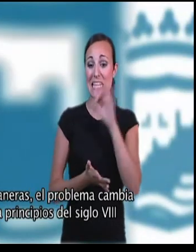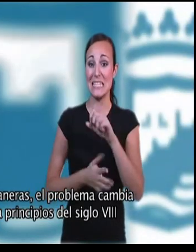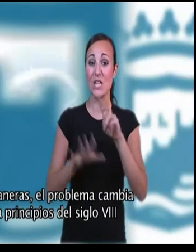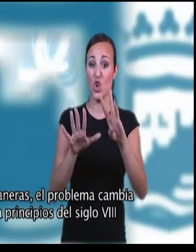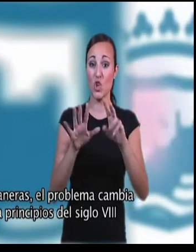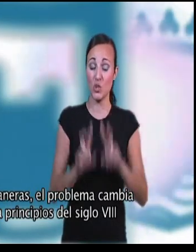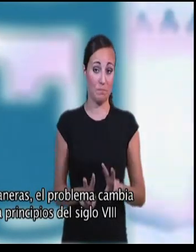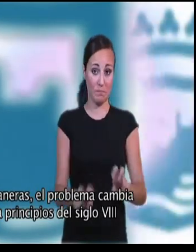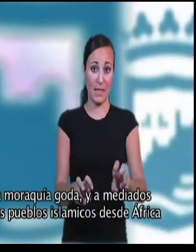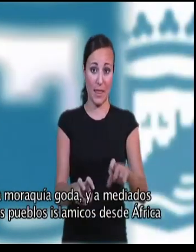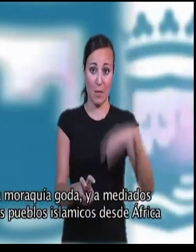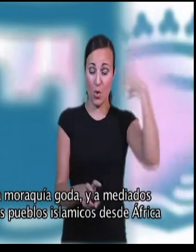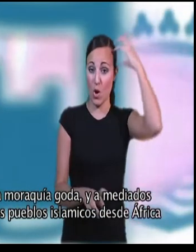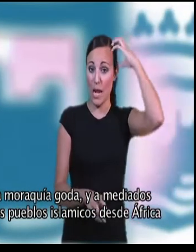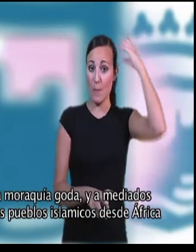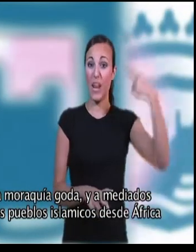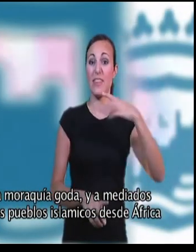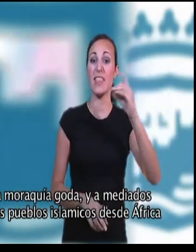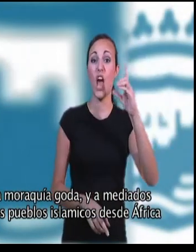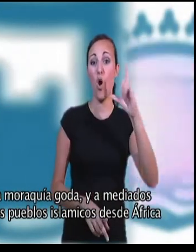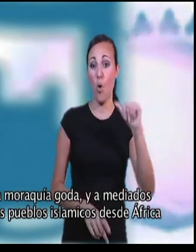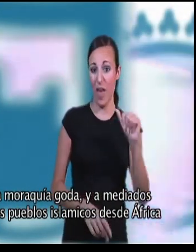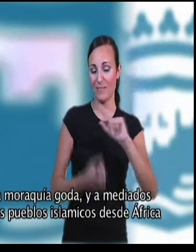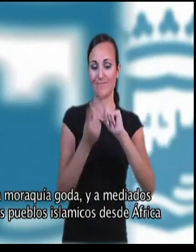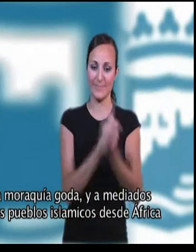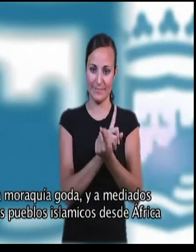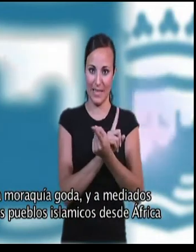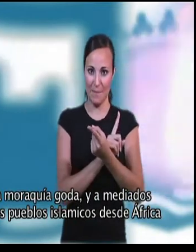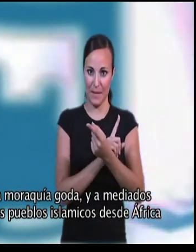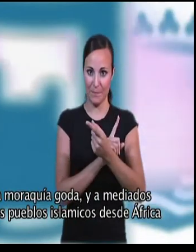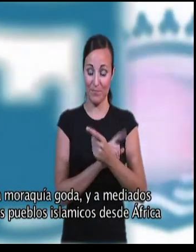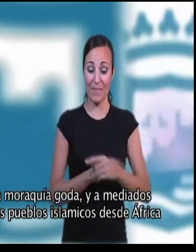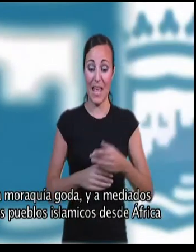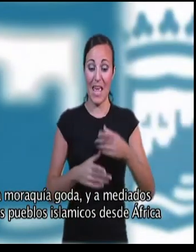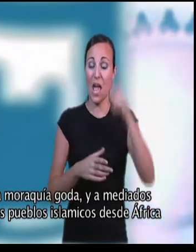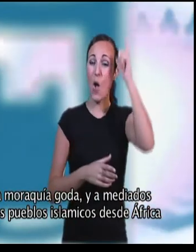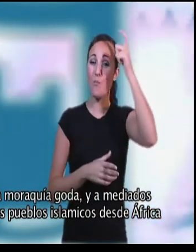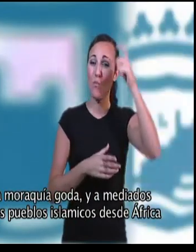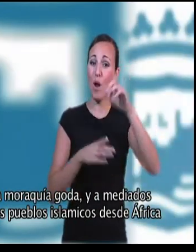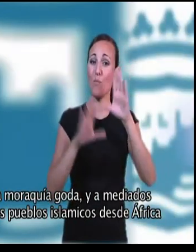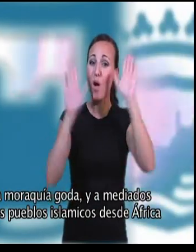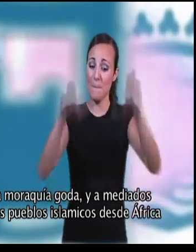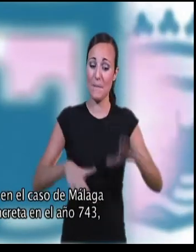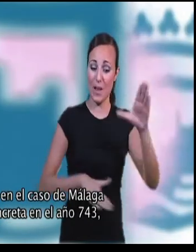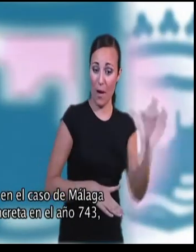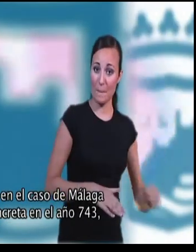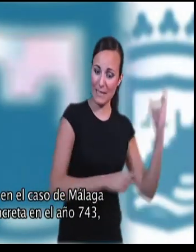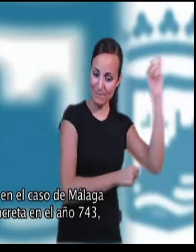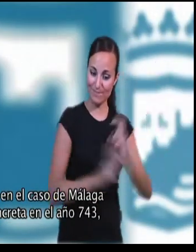del siglo VIII se viene abajo la monarquía goda y a mediados de siglo llegan los pueblos islámicos desde África, lo que en el caso de